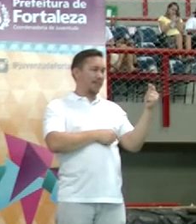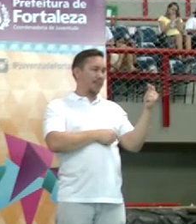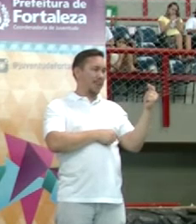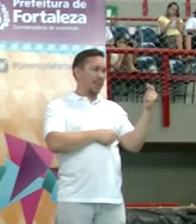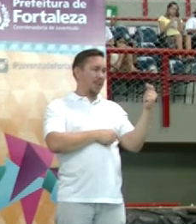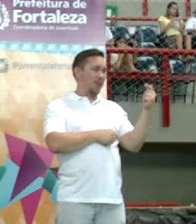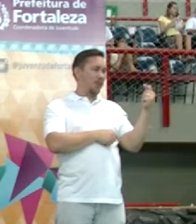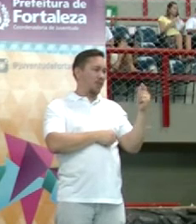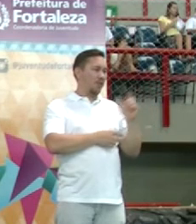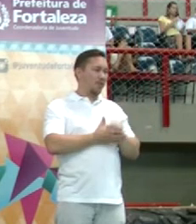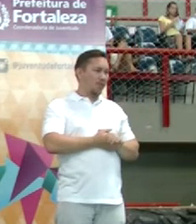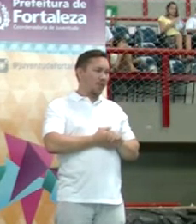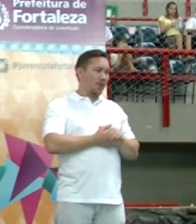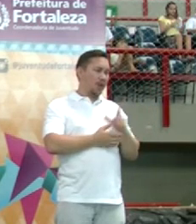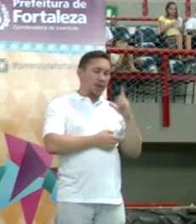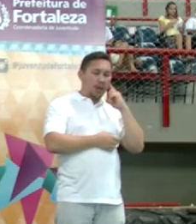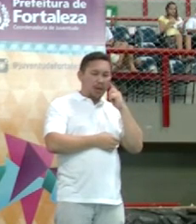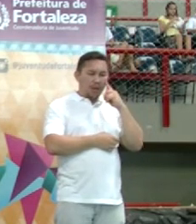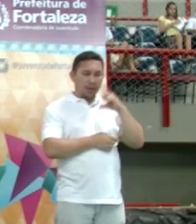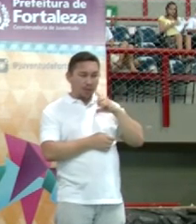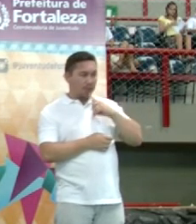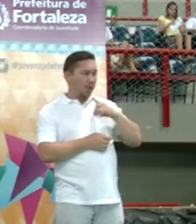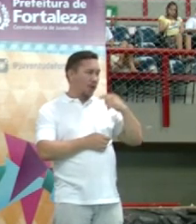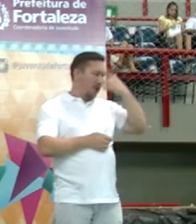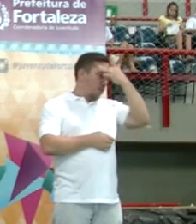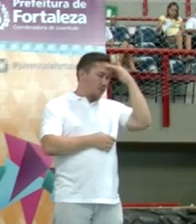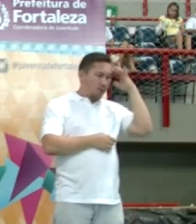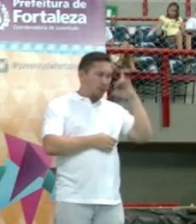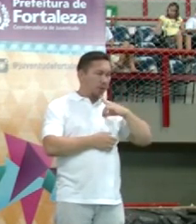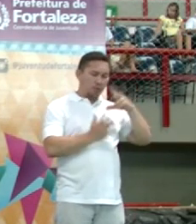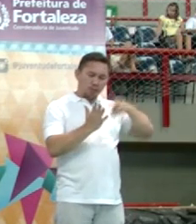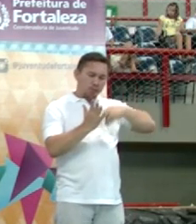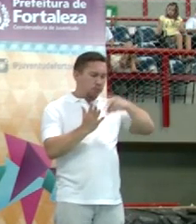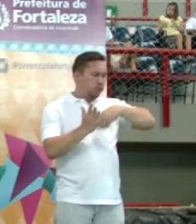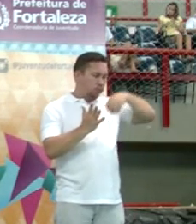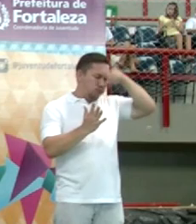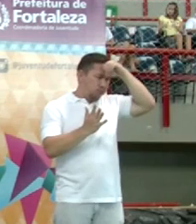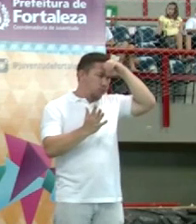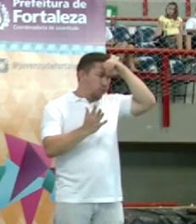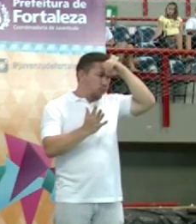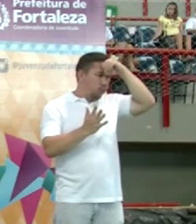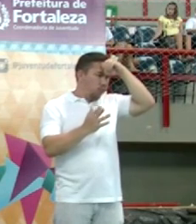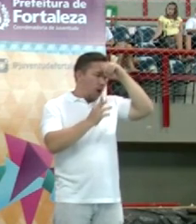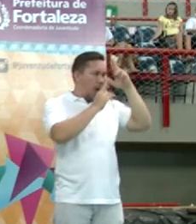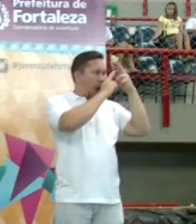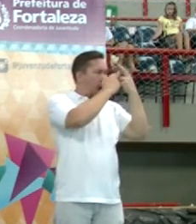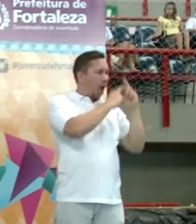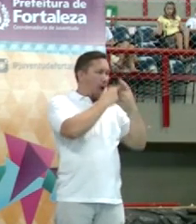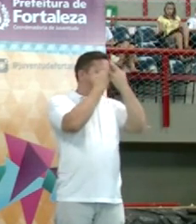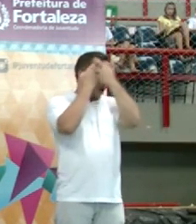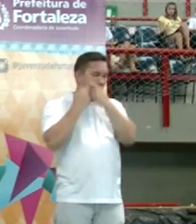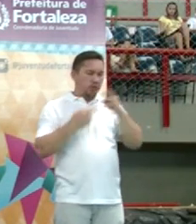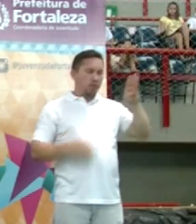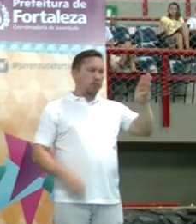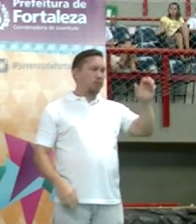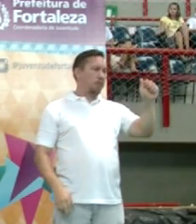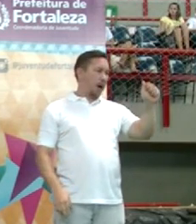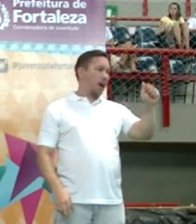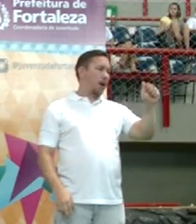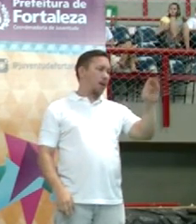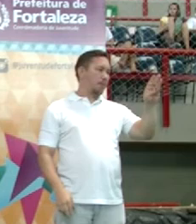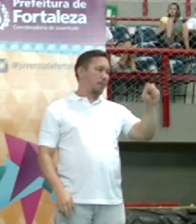Magno, que desenvolveu as escolas. Os bárbaros não liam, portanto também não eram muito bons escrevendo.